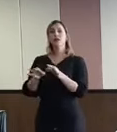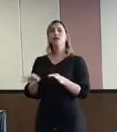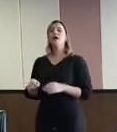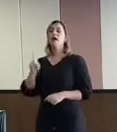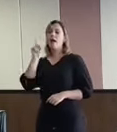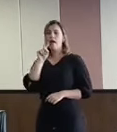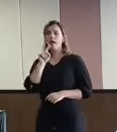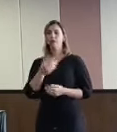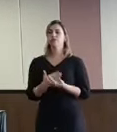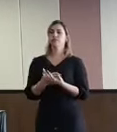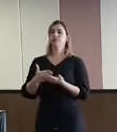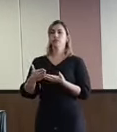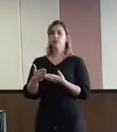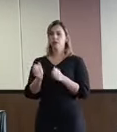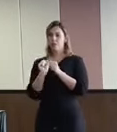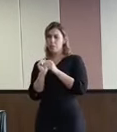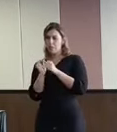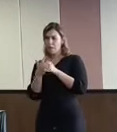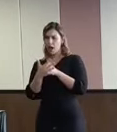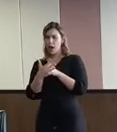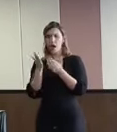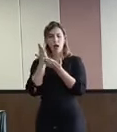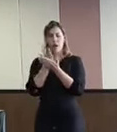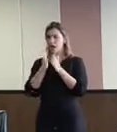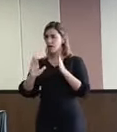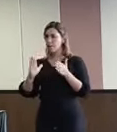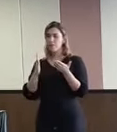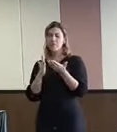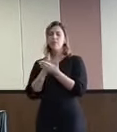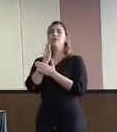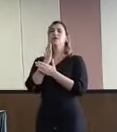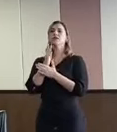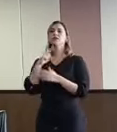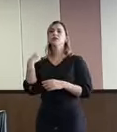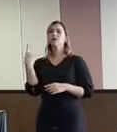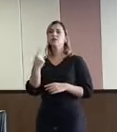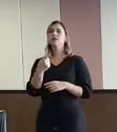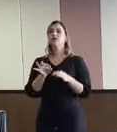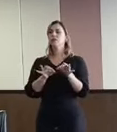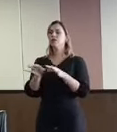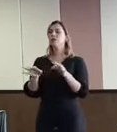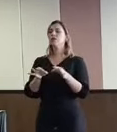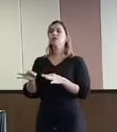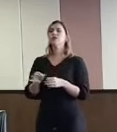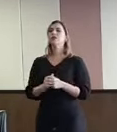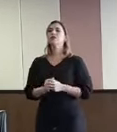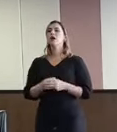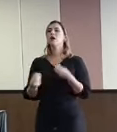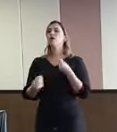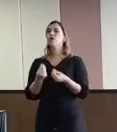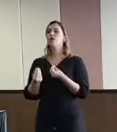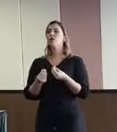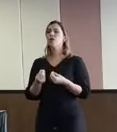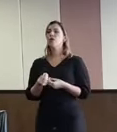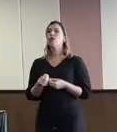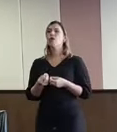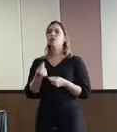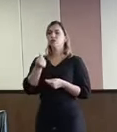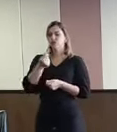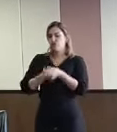é, quando nós vencermos essa epidemia, nós vamos ter que colocar o pé no acelerador para buscar recuperar toda a